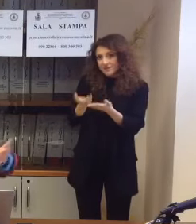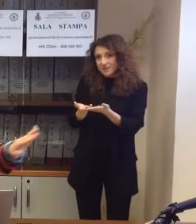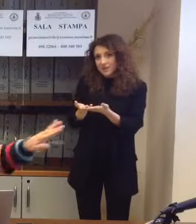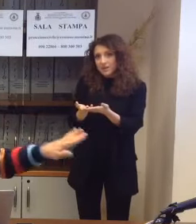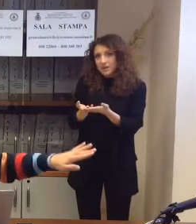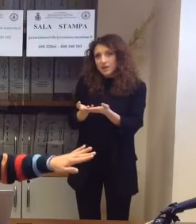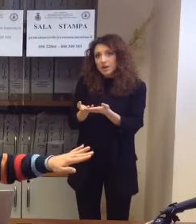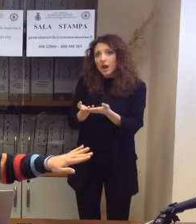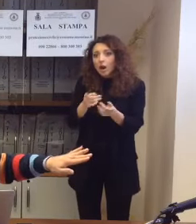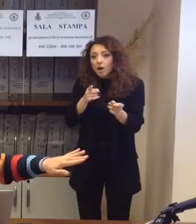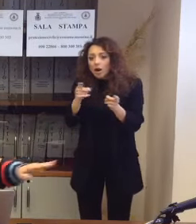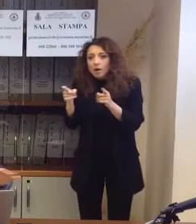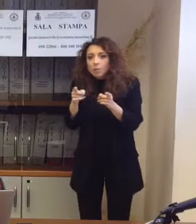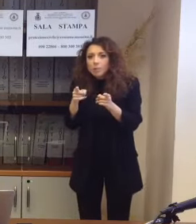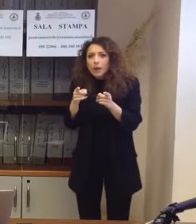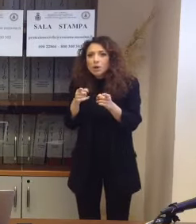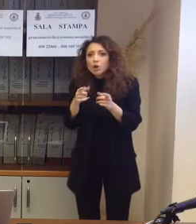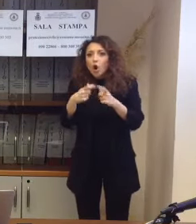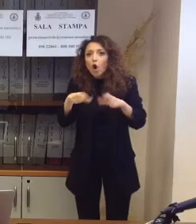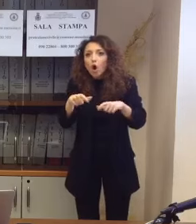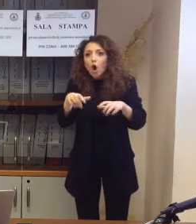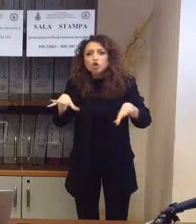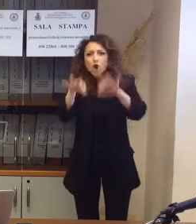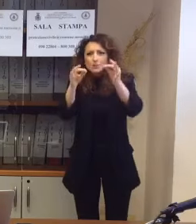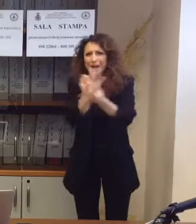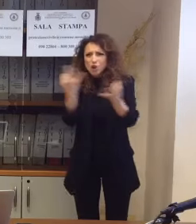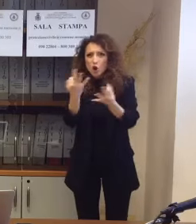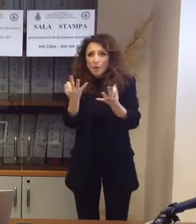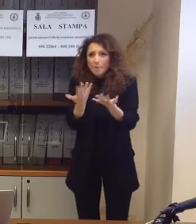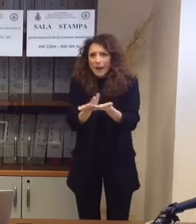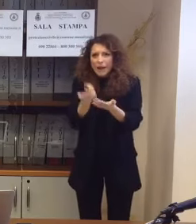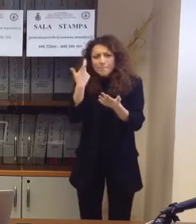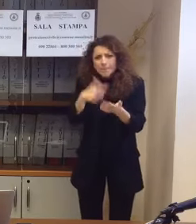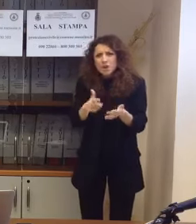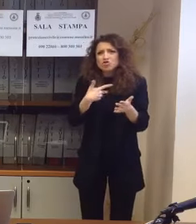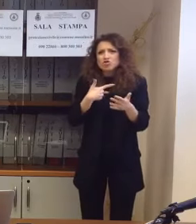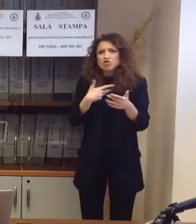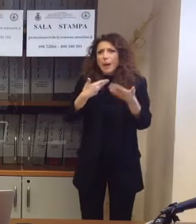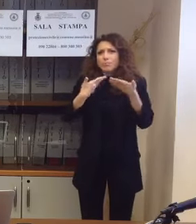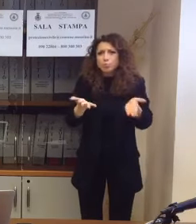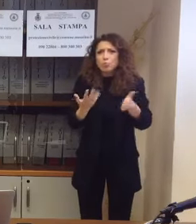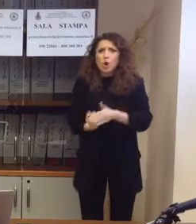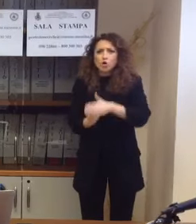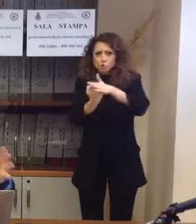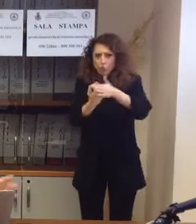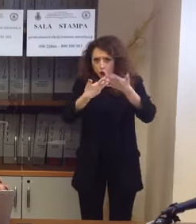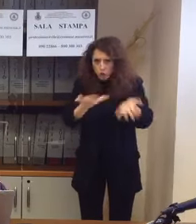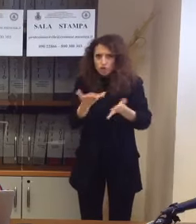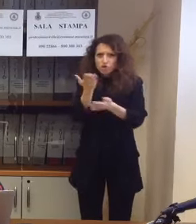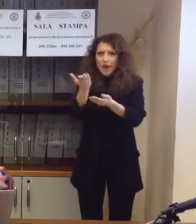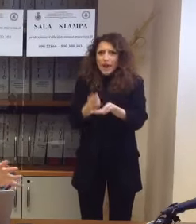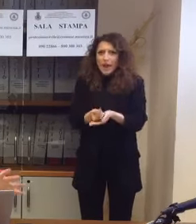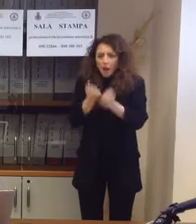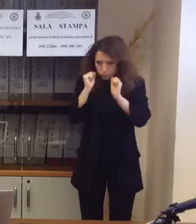si sospende l'emissione, perché comunque avete un sussidio pubblico per intanto